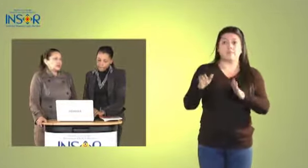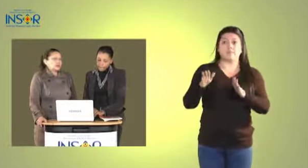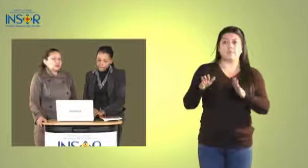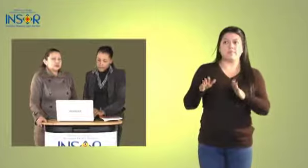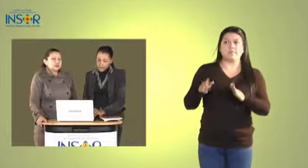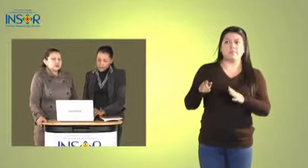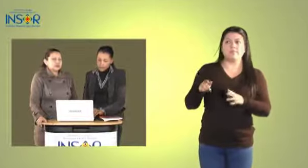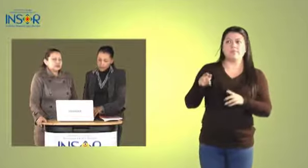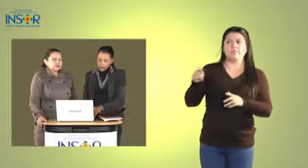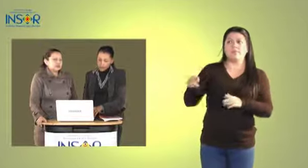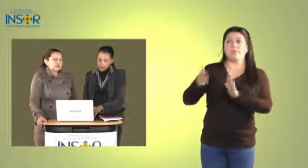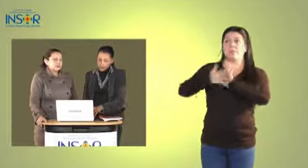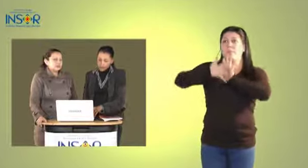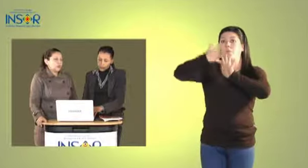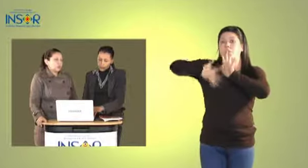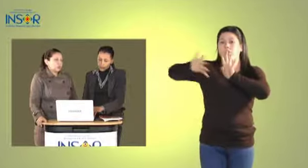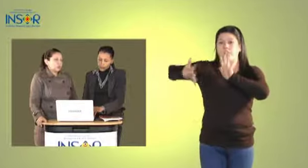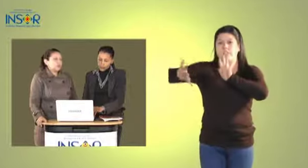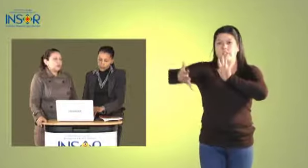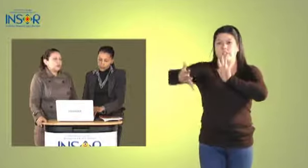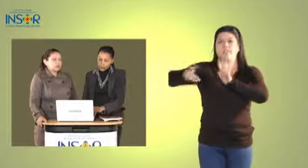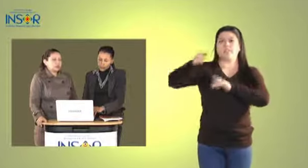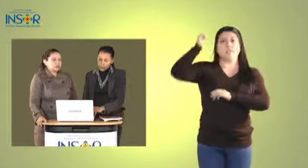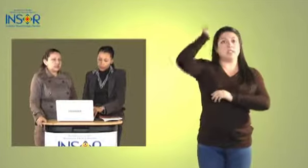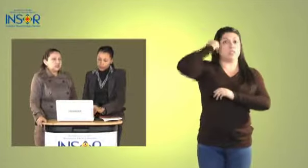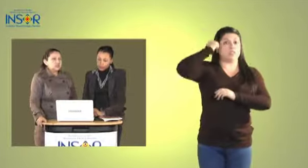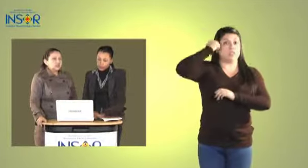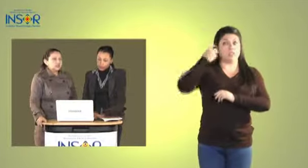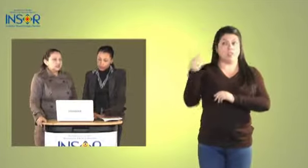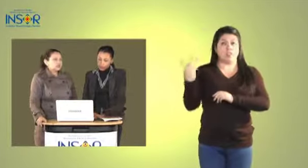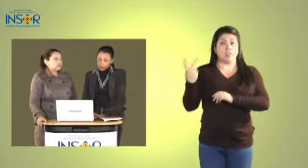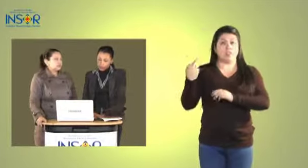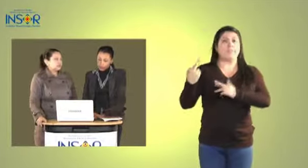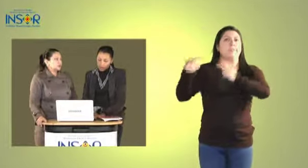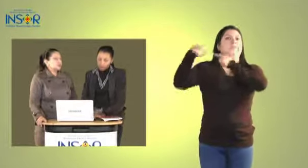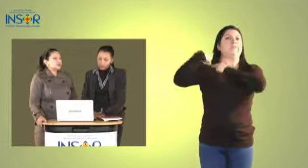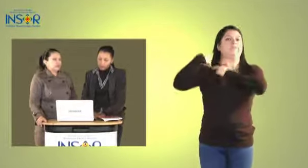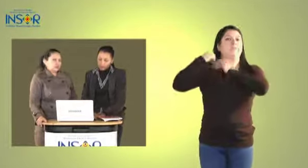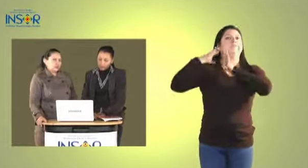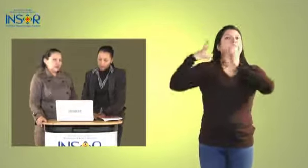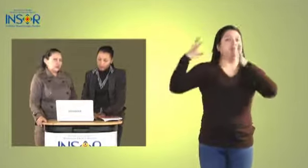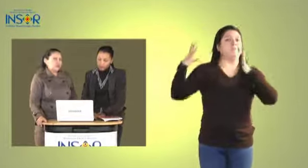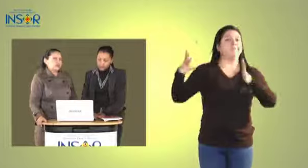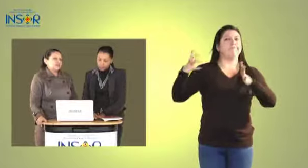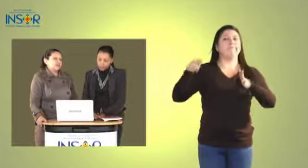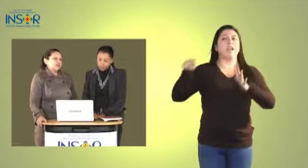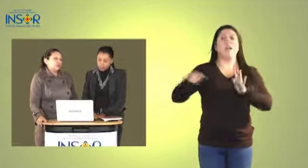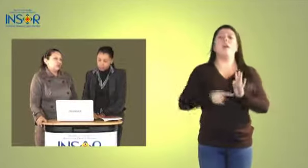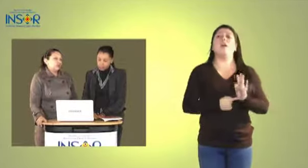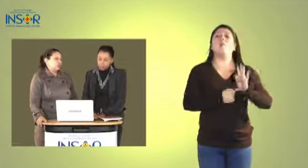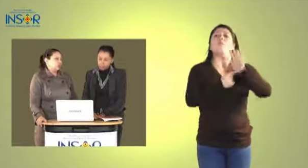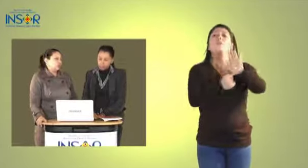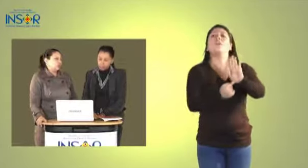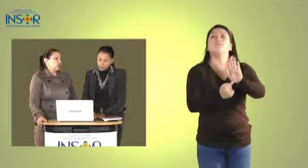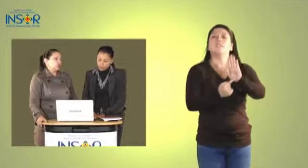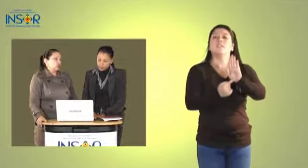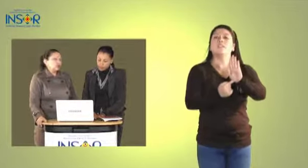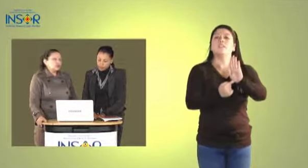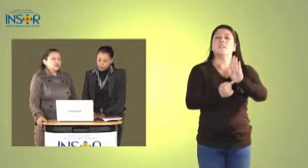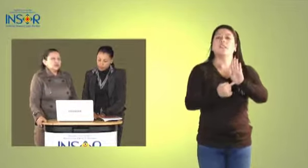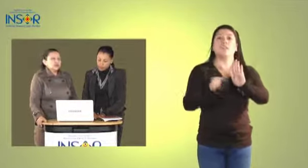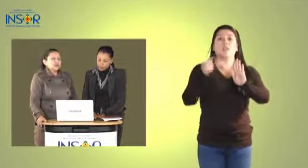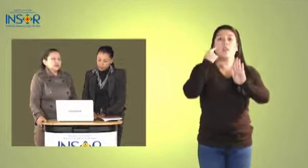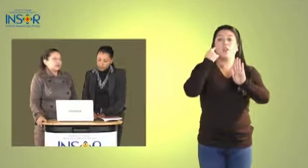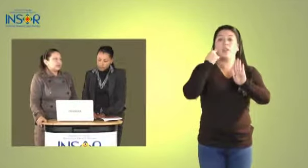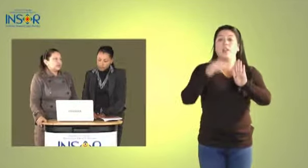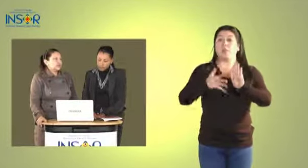sobre el modelo y el docente, y es que el modelo y el docente muestren a los estudiantes que usan la lengua. El modelo